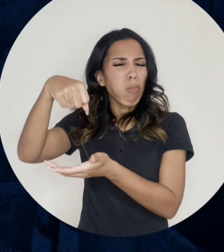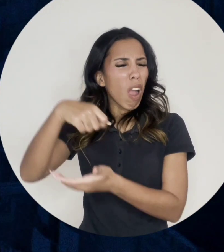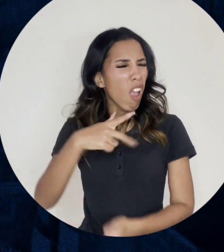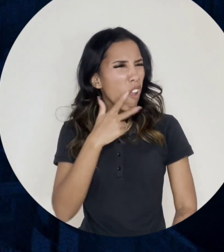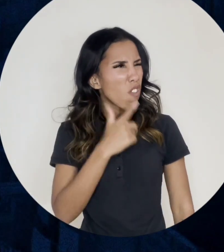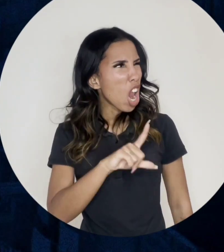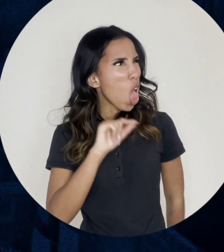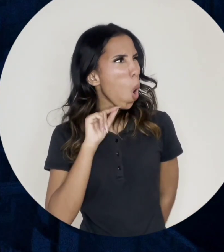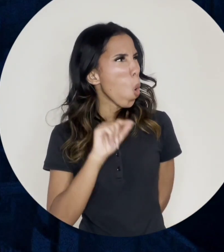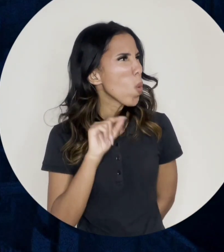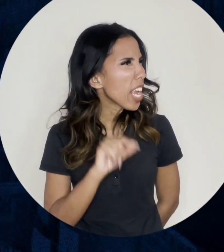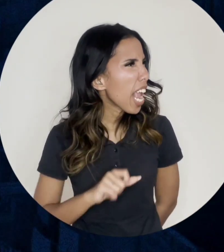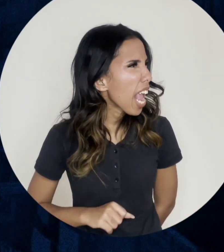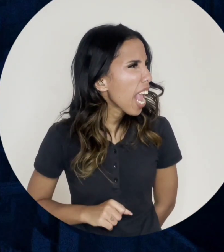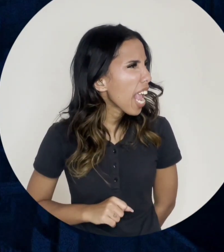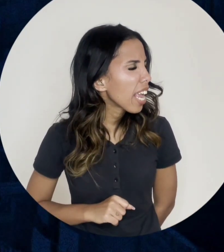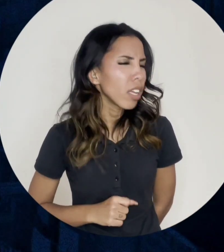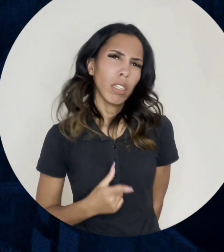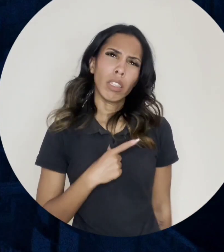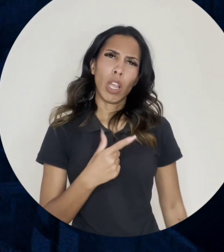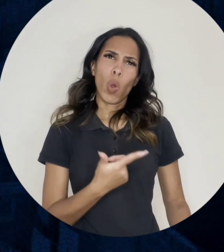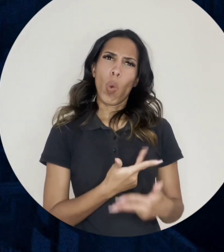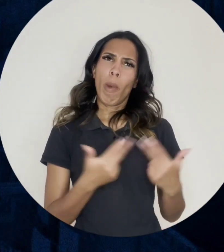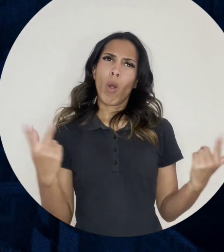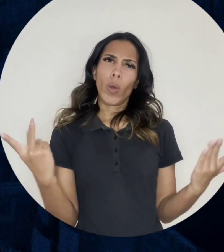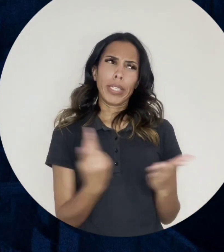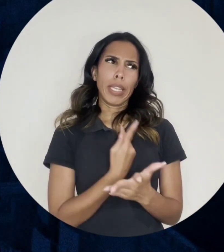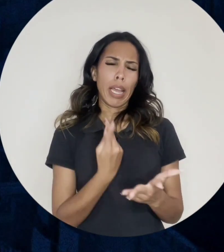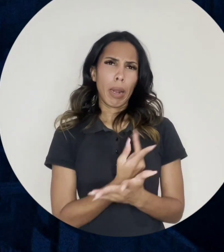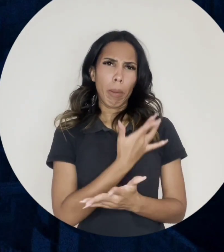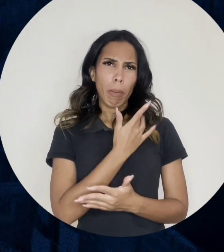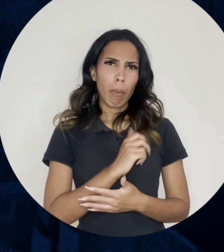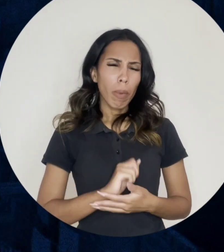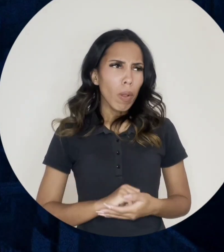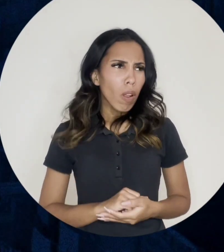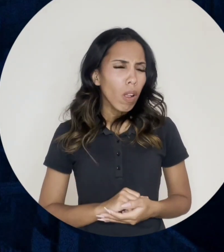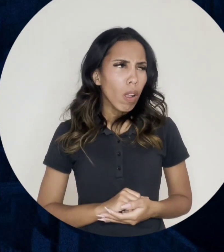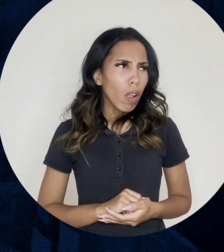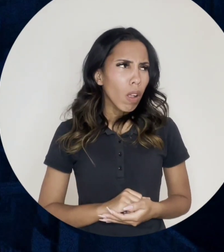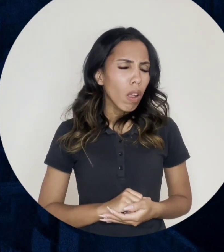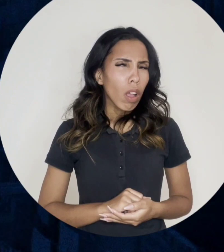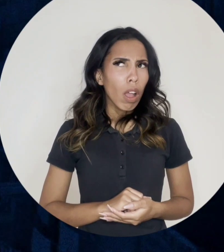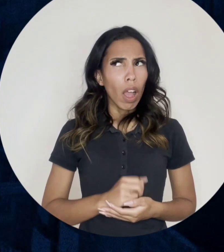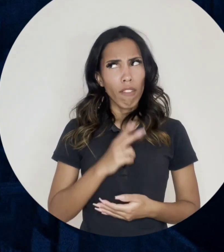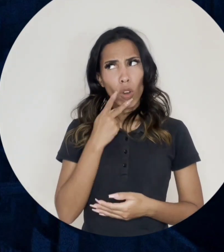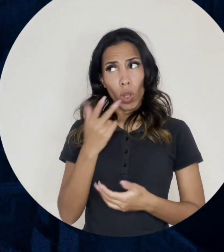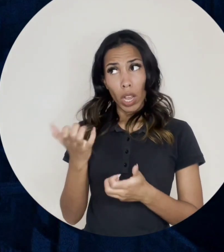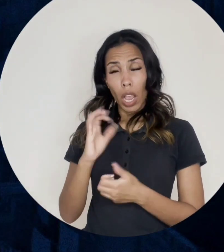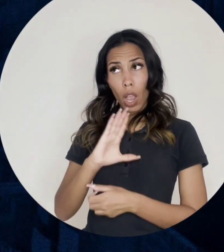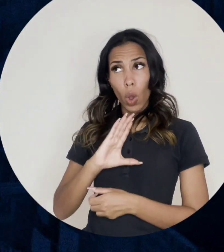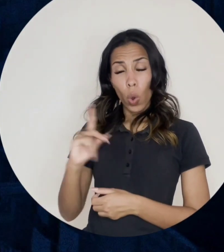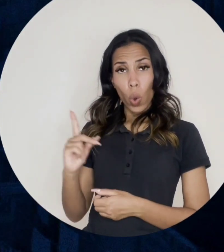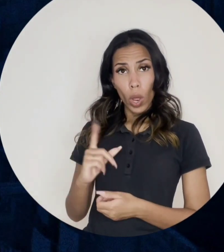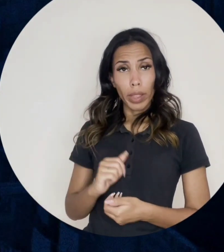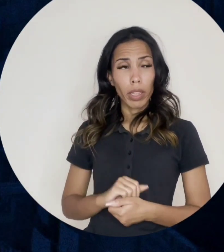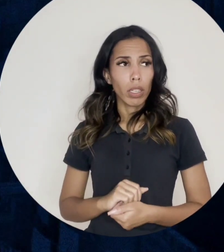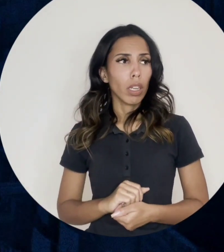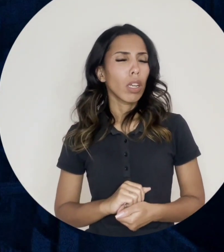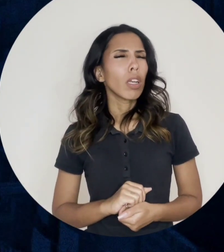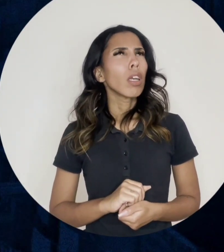o quê? Tem alguma coisa errada. Você quer coordenar? Se eu não me engano,